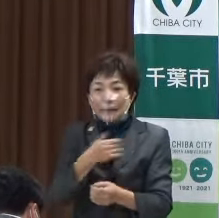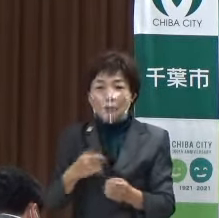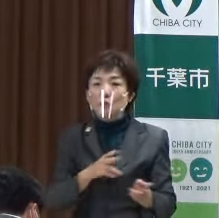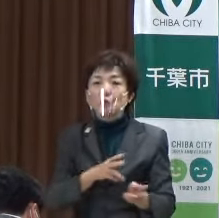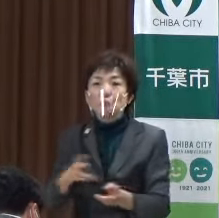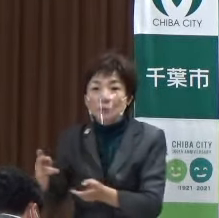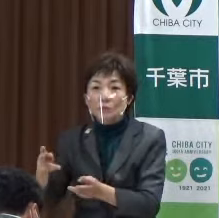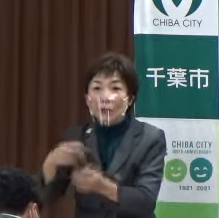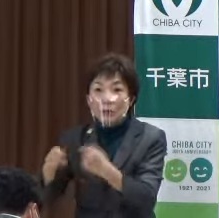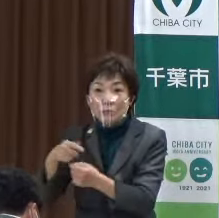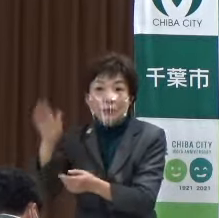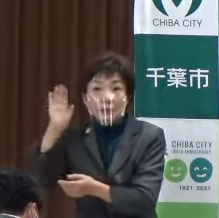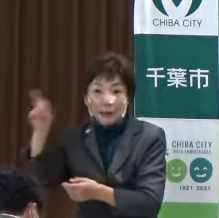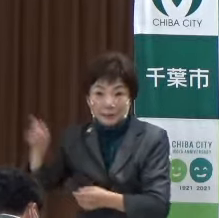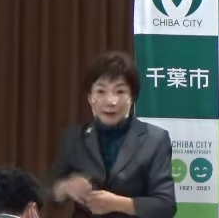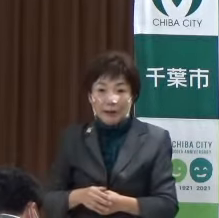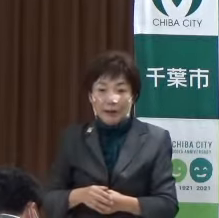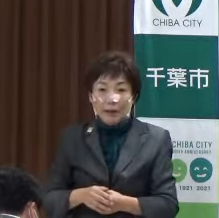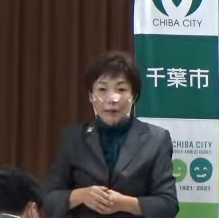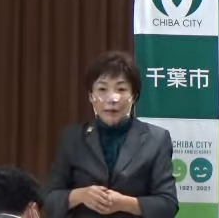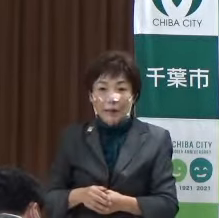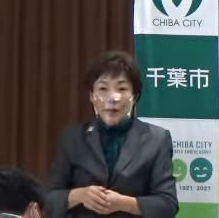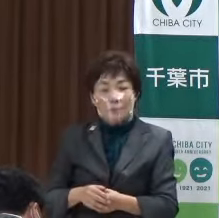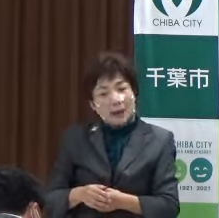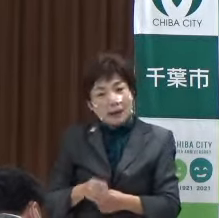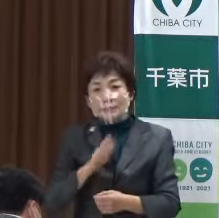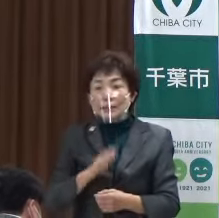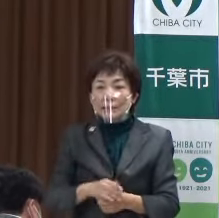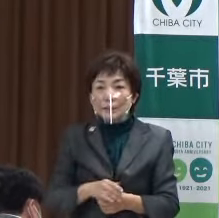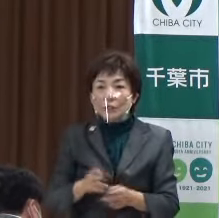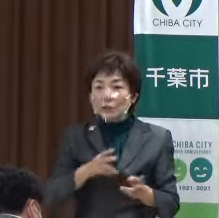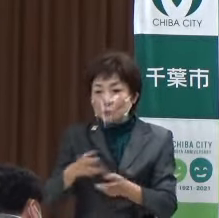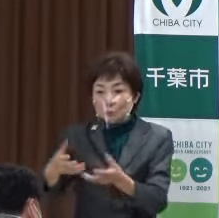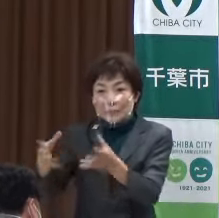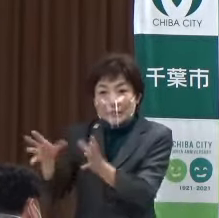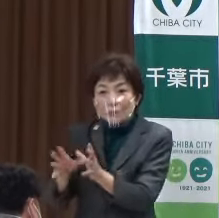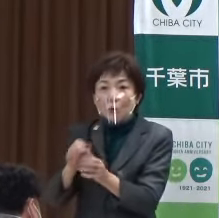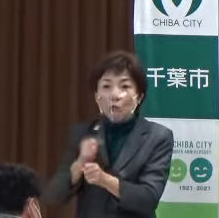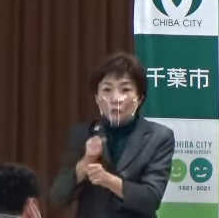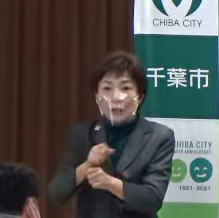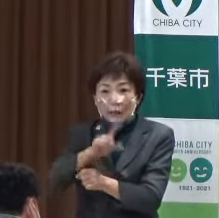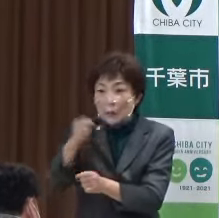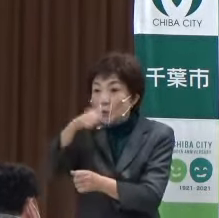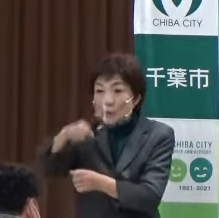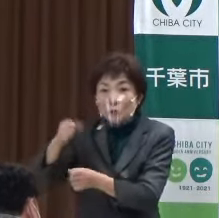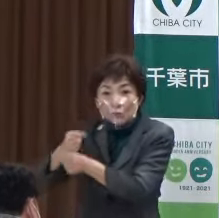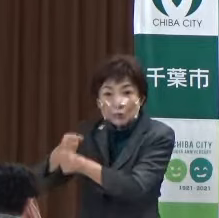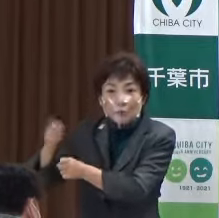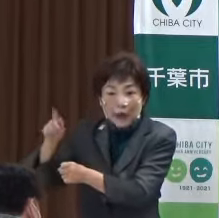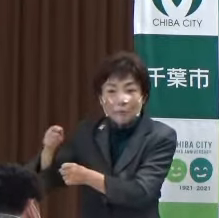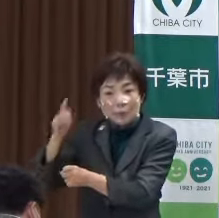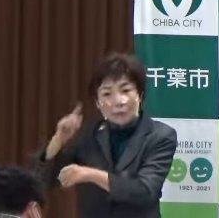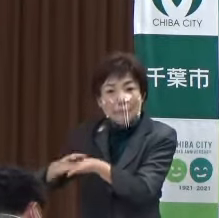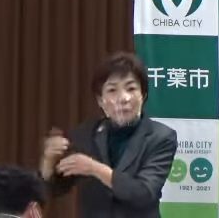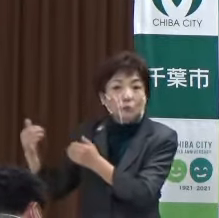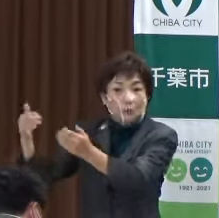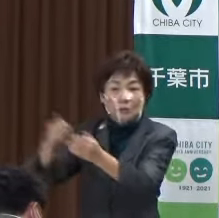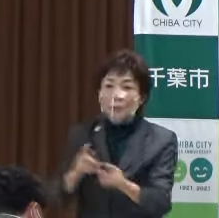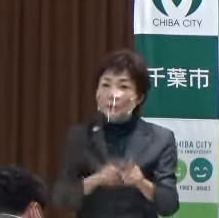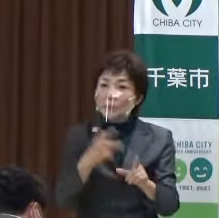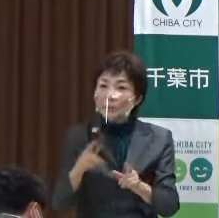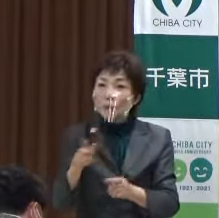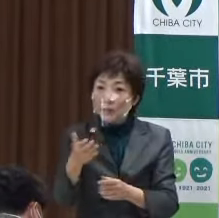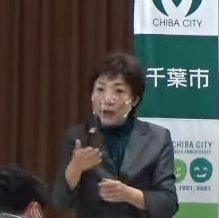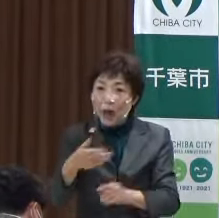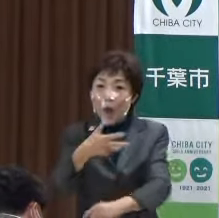準備を進めているというお話がありました。他の自治体を見ると、準備チームを作ったりですとか、もうすでに予算組んだりとか、そういう自治体もあるんですけども、千葉市の方